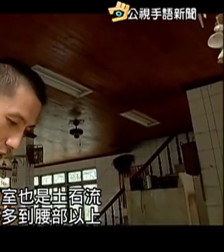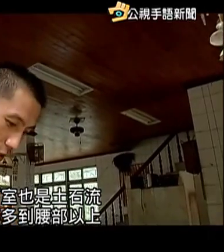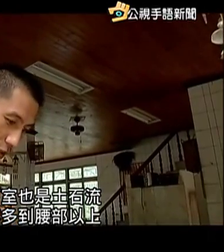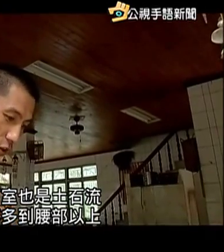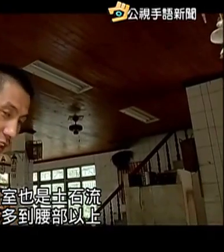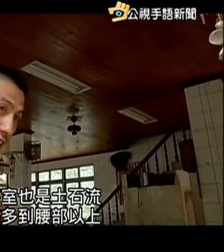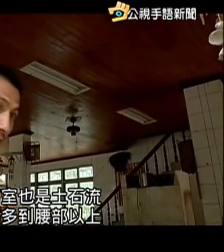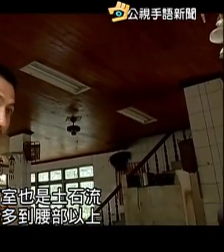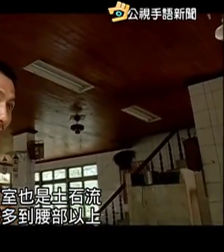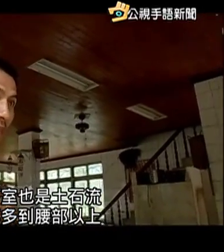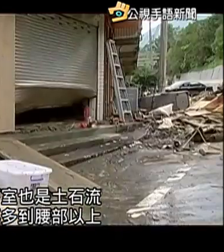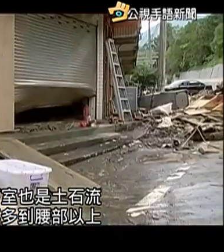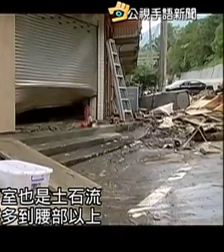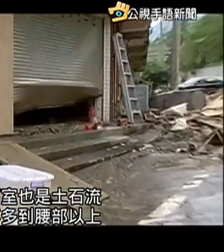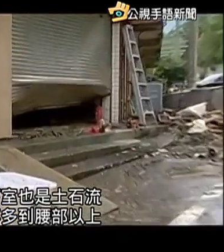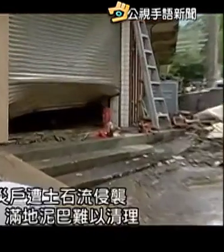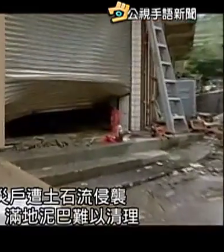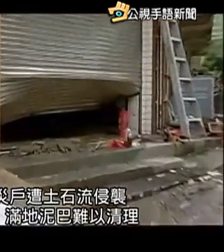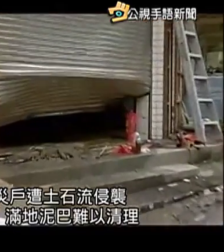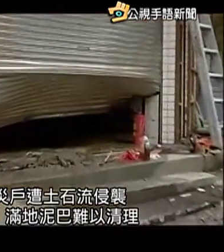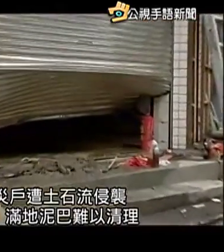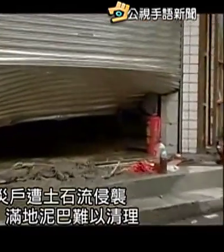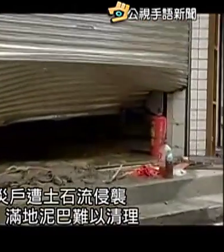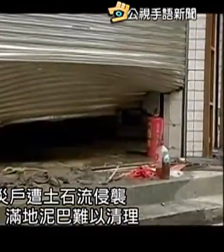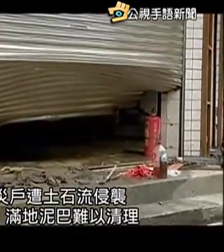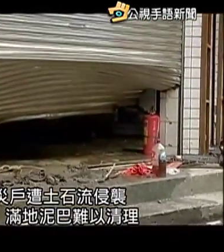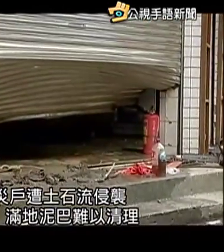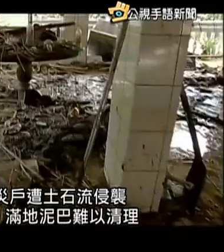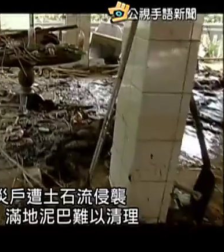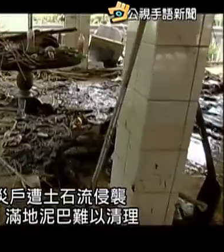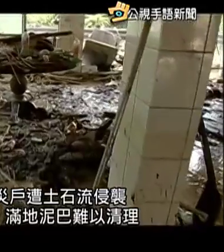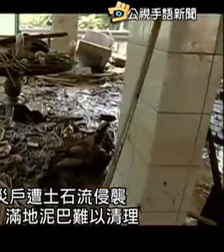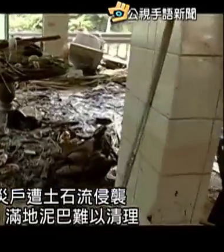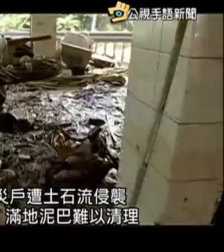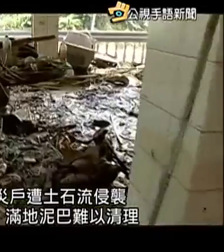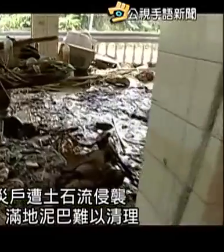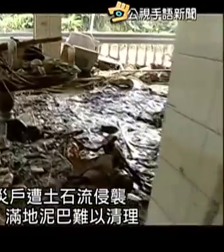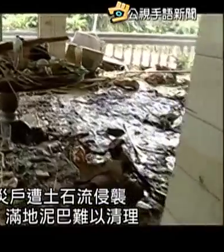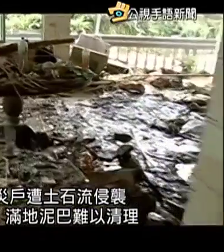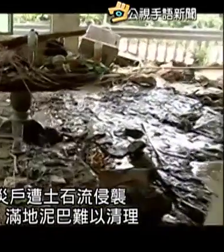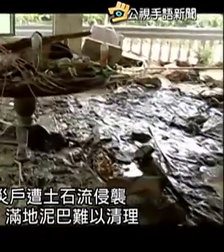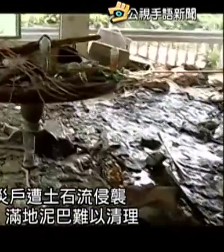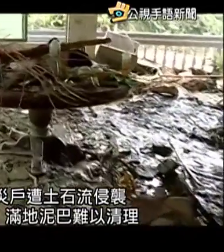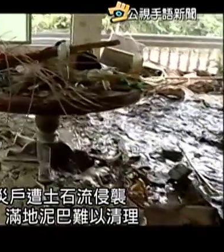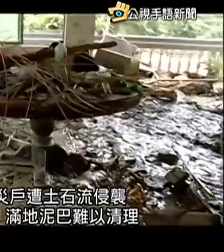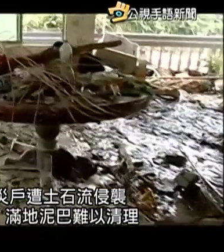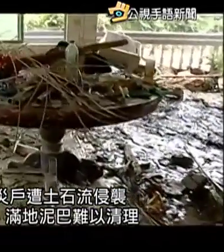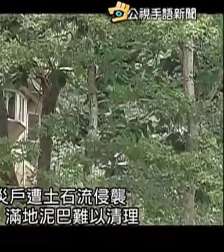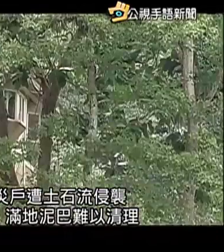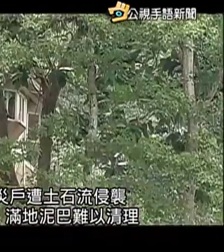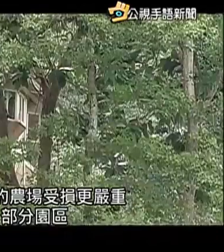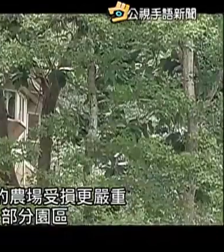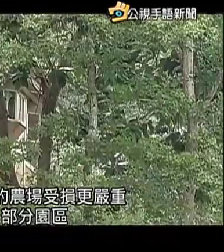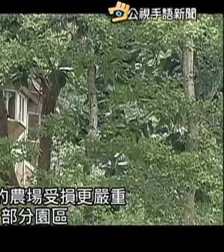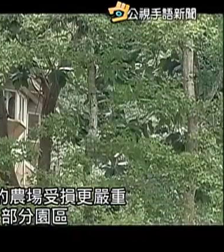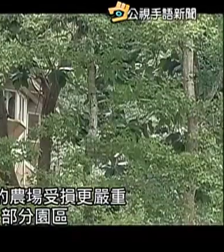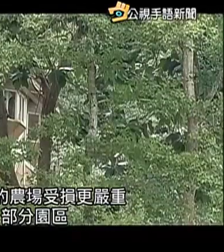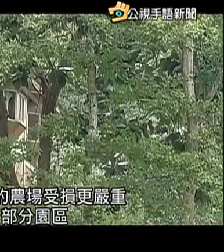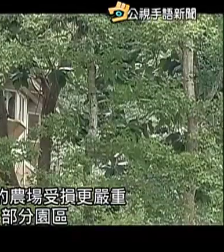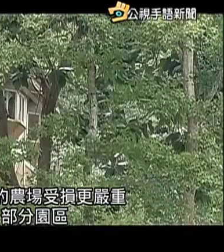到腰上了。 这间受灾户遭到土石流侵袭，家具全毁，满地泥巴难以清理，而一旁的农场受损更严